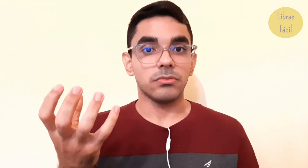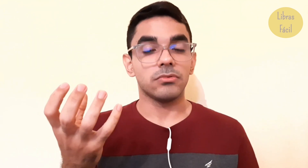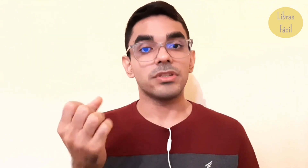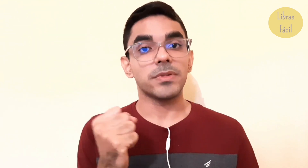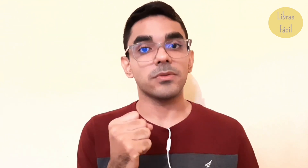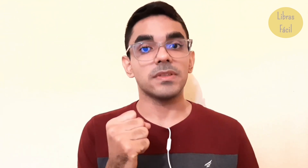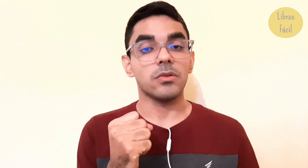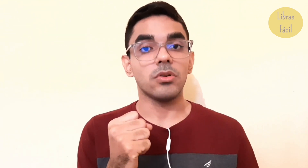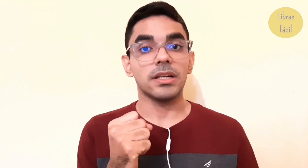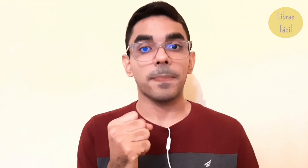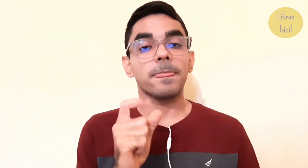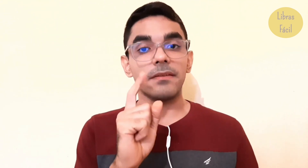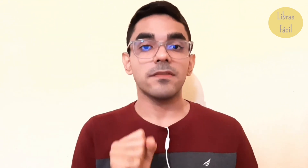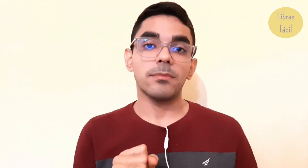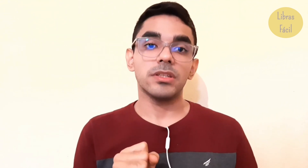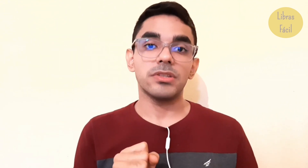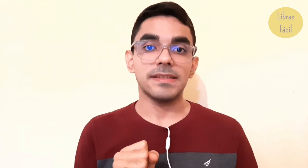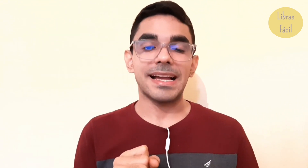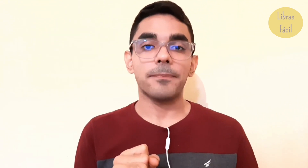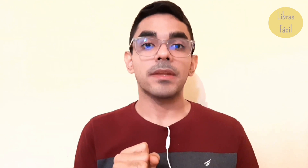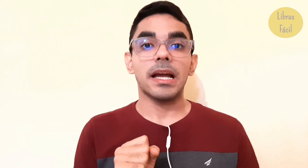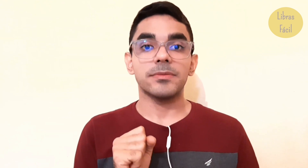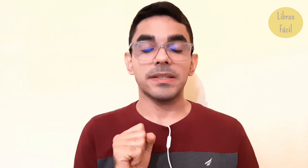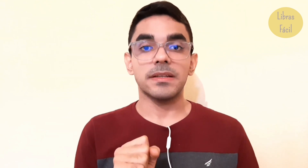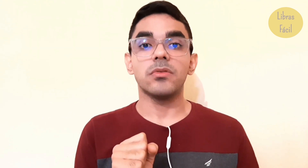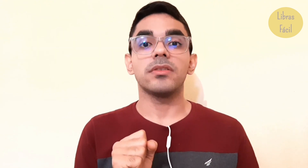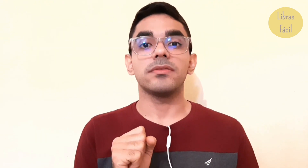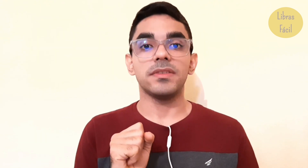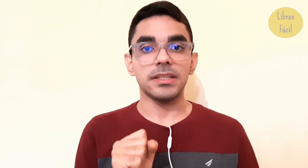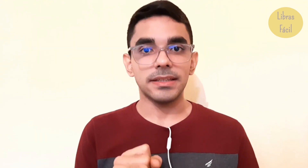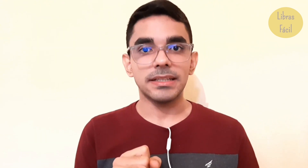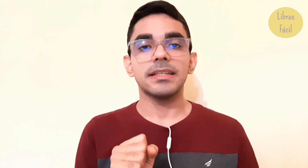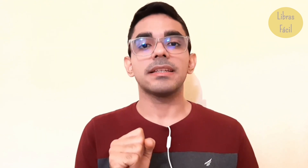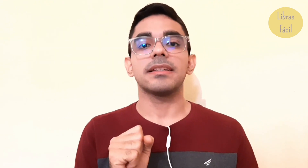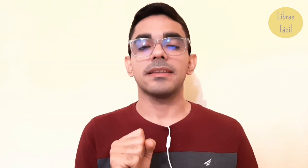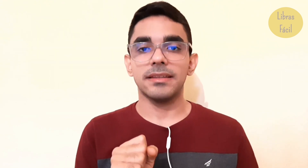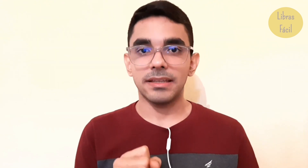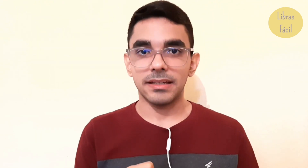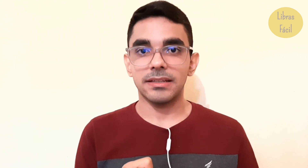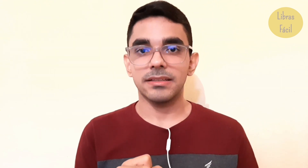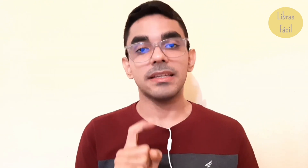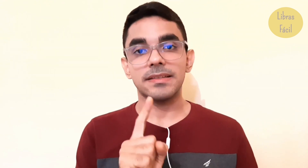a pessoa se encontra, daí você vai poder utilizar a expressão vida ter, que é a seguinte